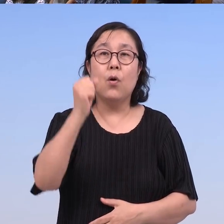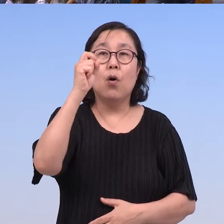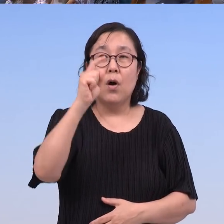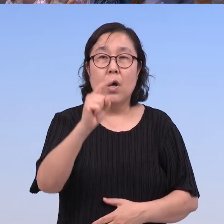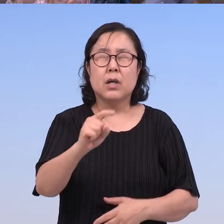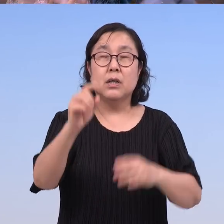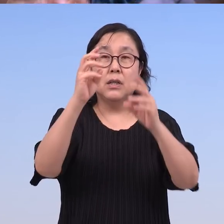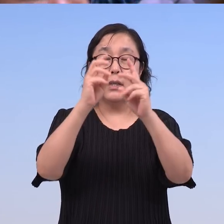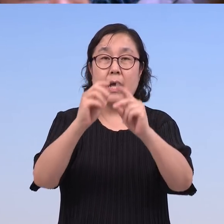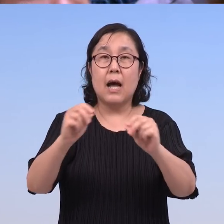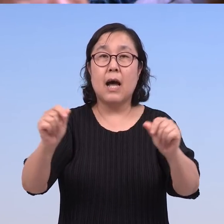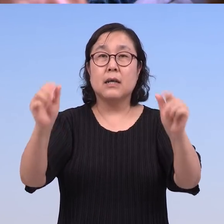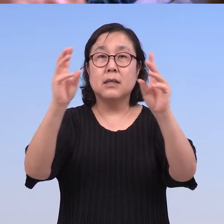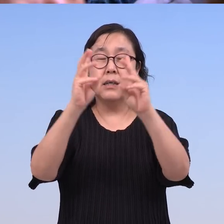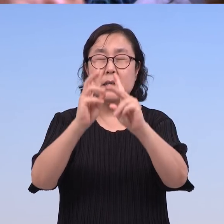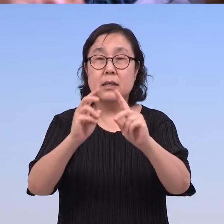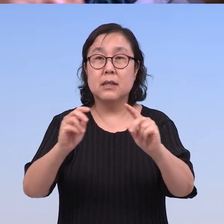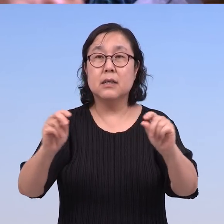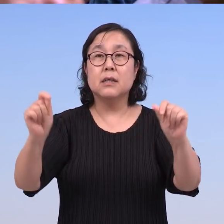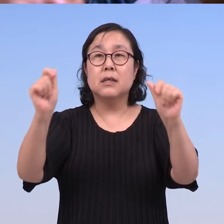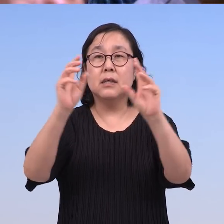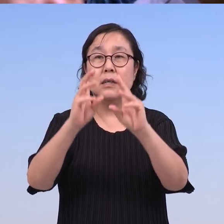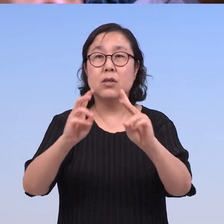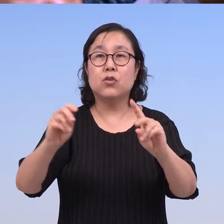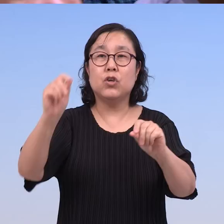그 땅을 취하리니